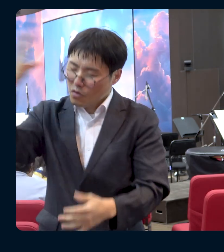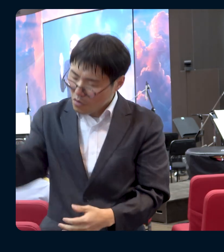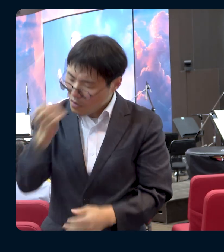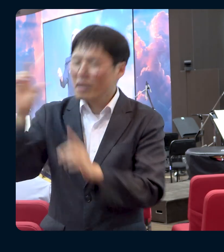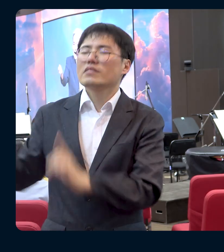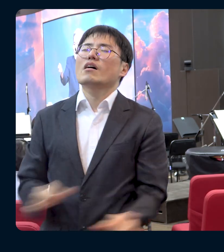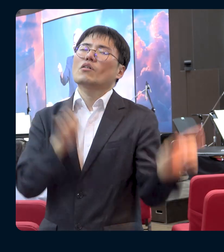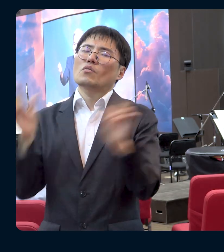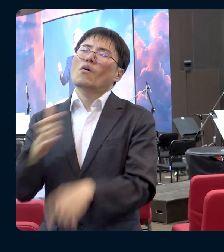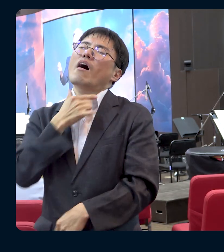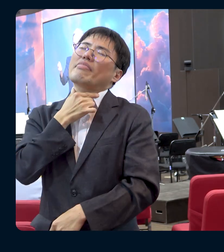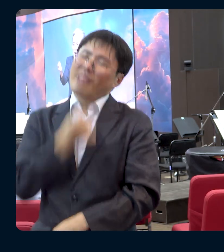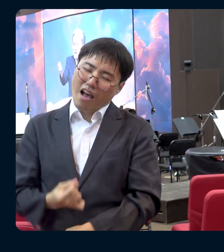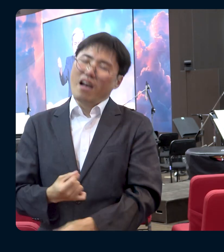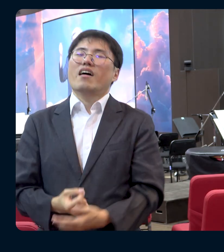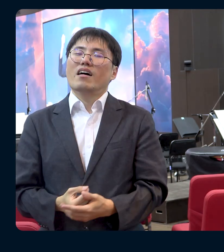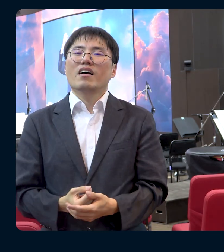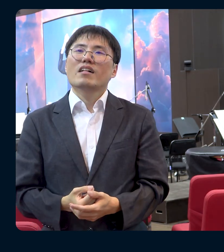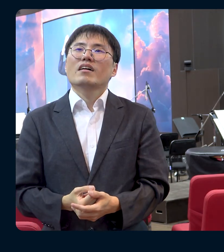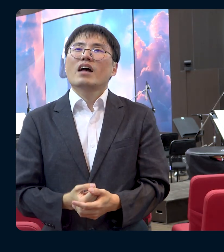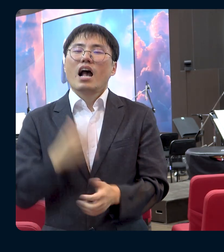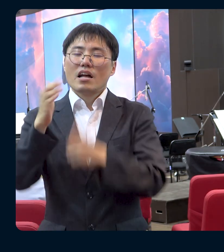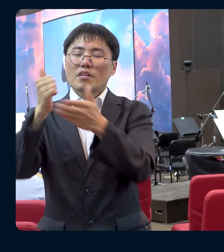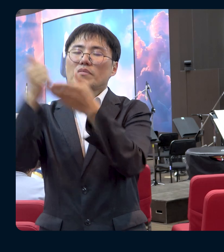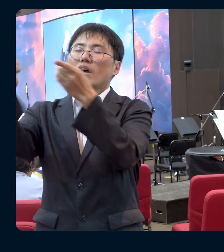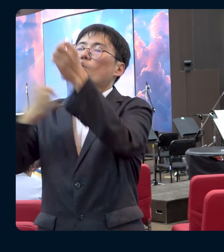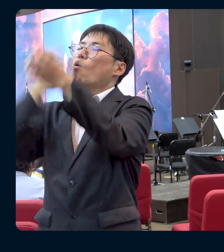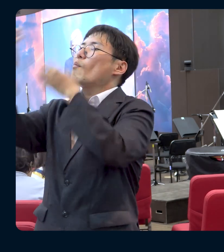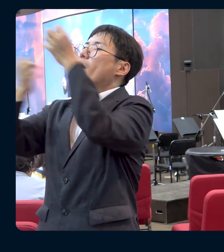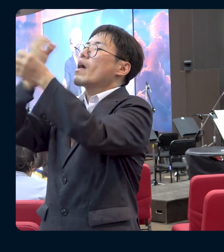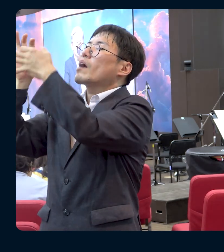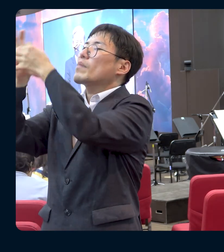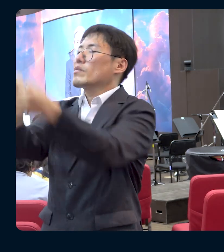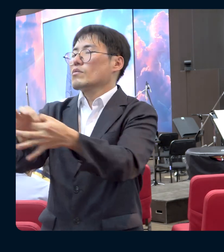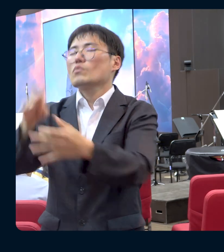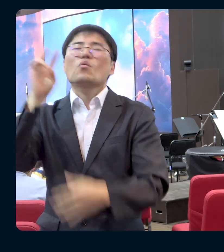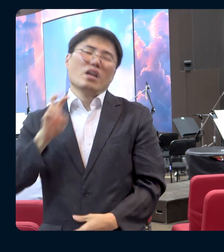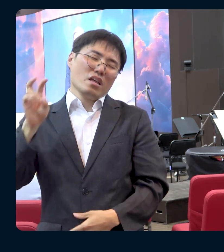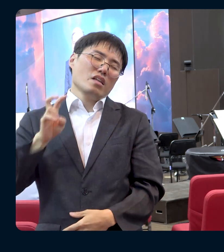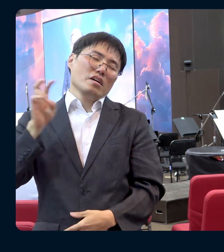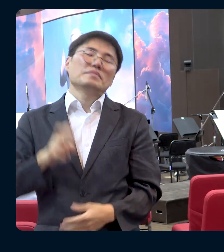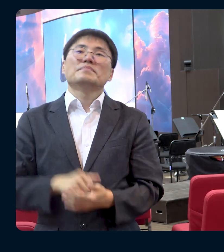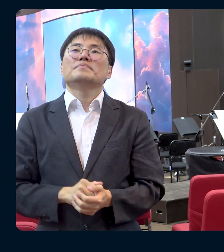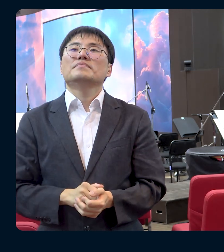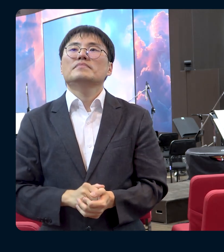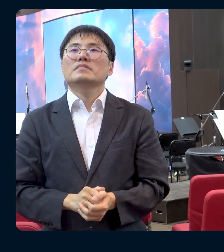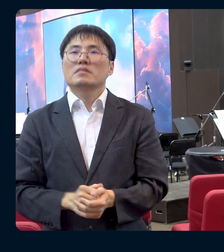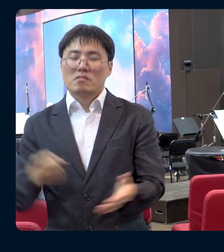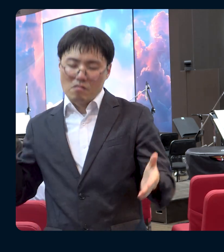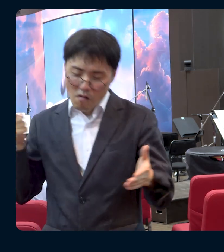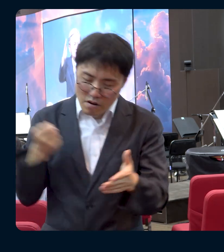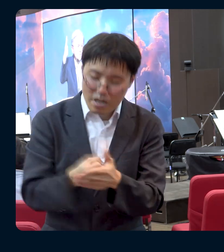동행하며 거룩하게 살기를 원합니다 라는 그 고백을 하면서 그러기 위하여